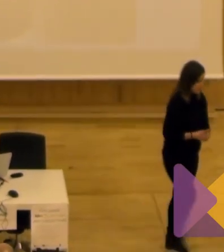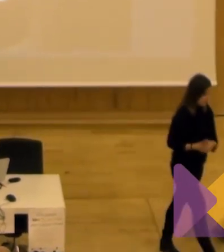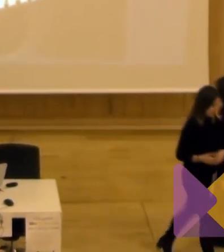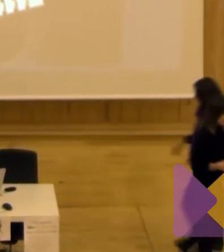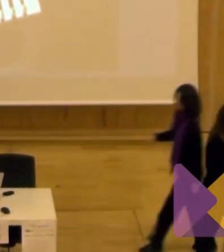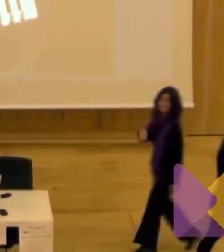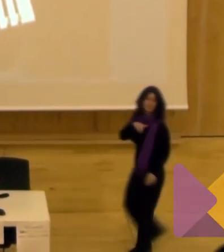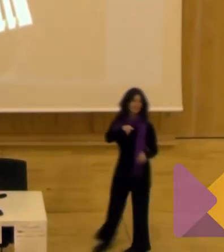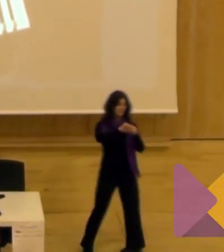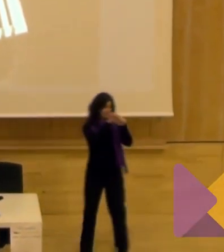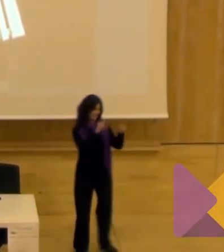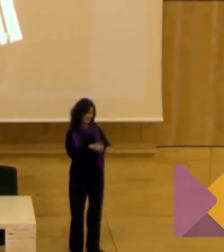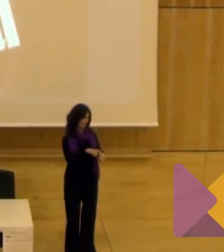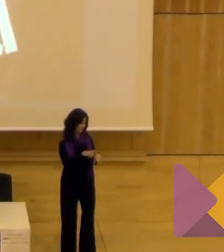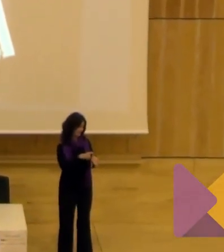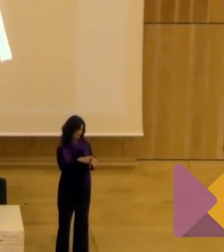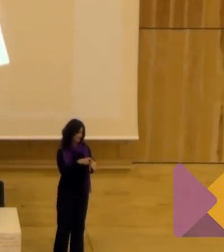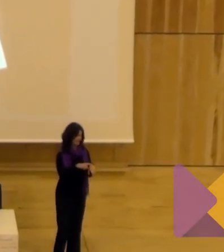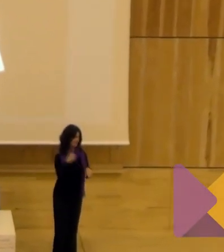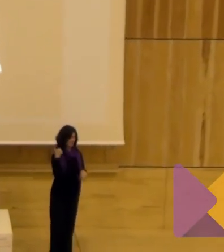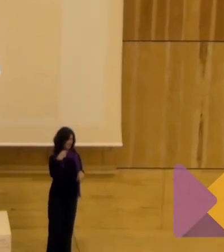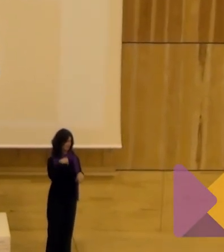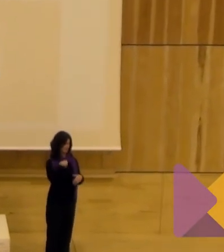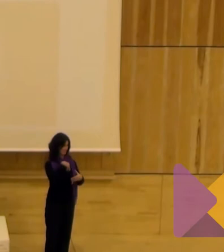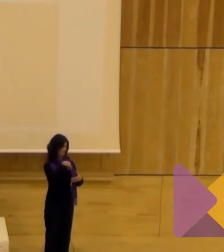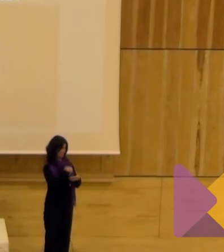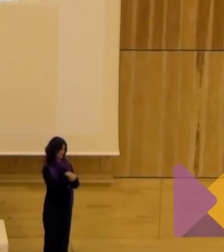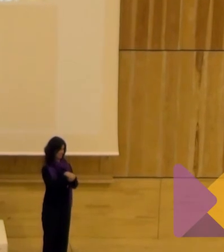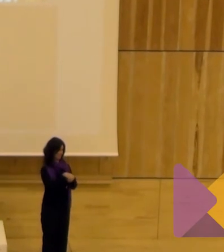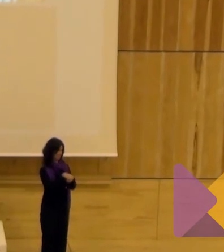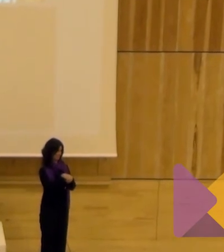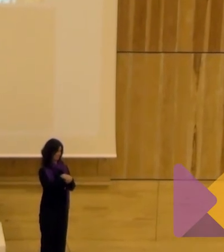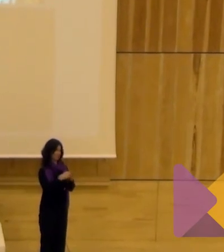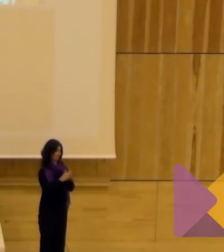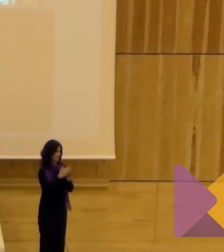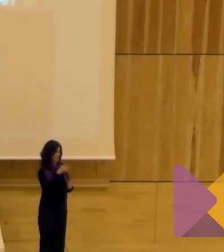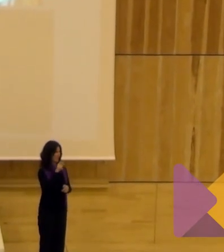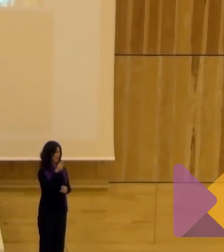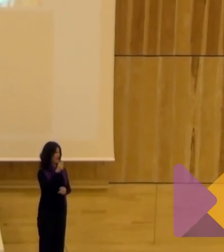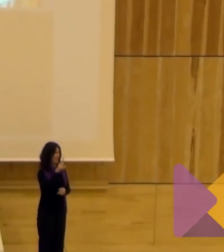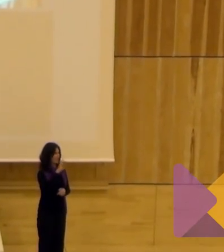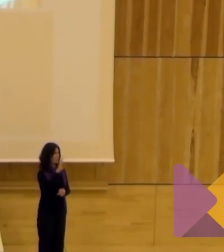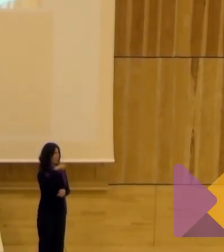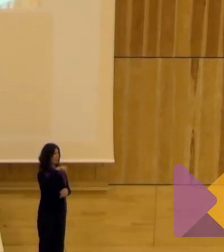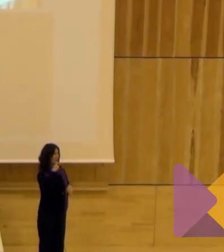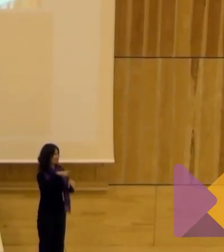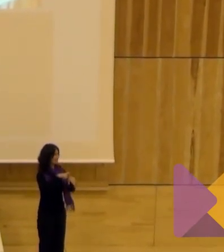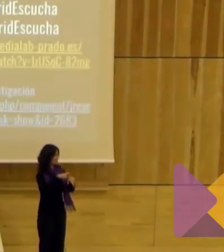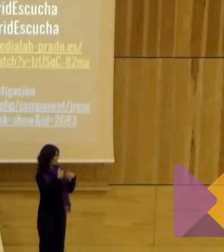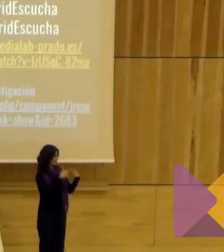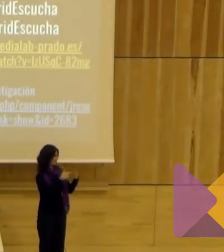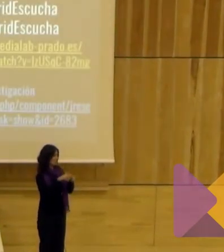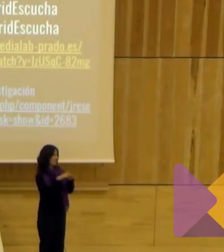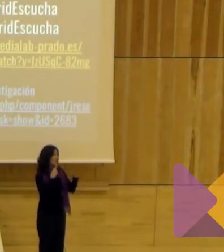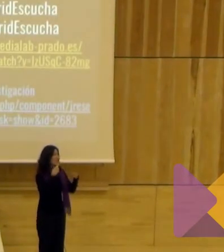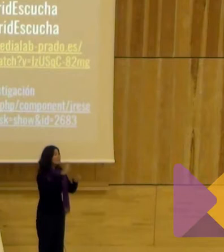Bueno, estos son los prototipos, digamos, este es el asiento movible, ahí están en el Fab Lab y este es el Alcorque, los prototipos, porque la idea era